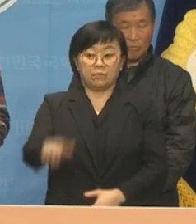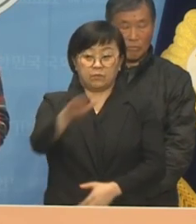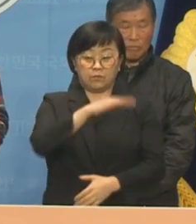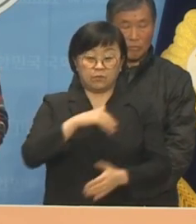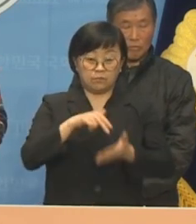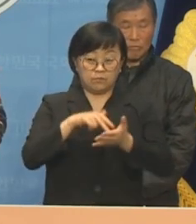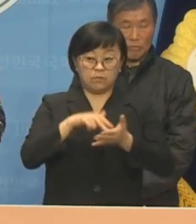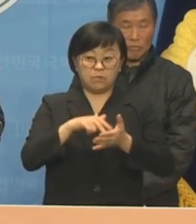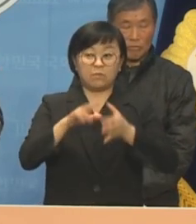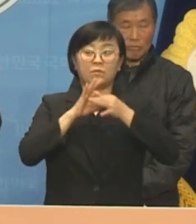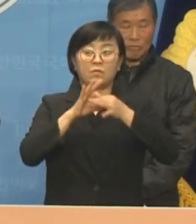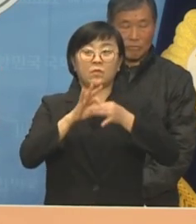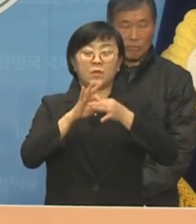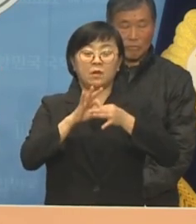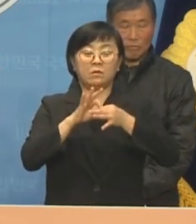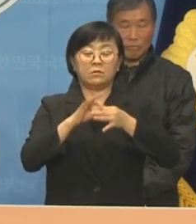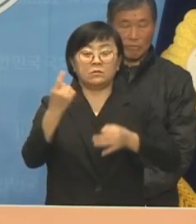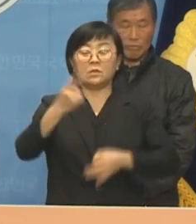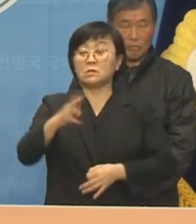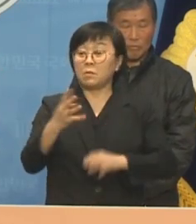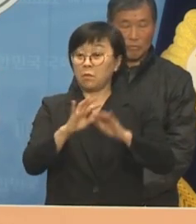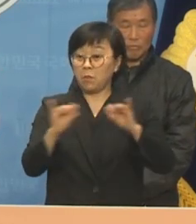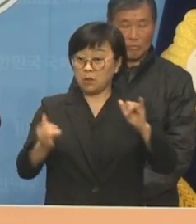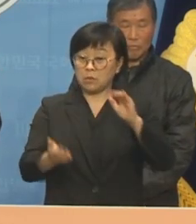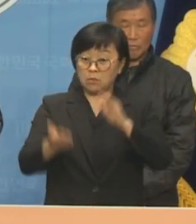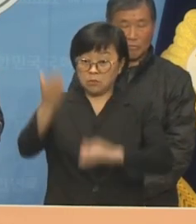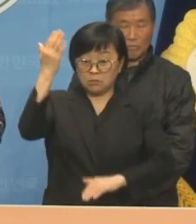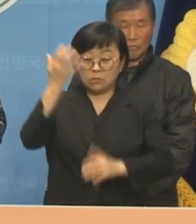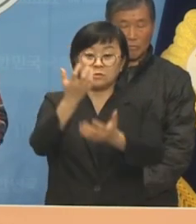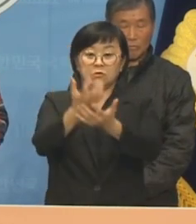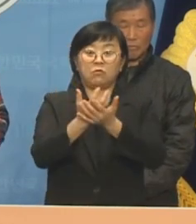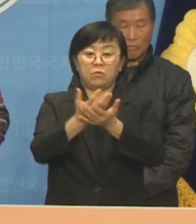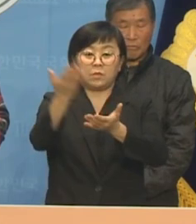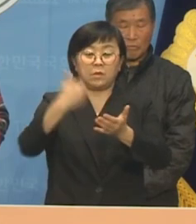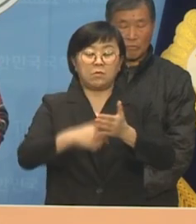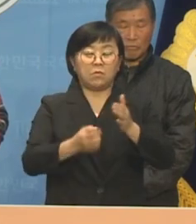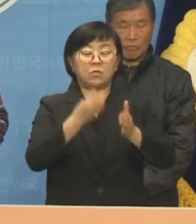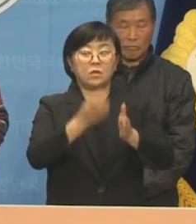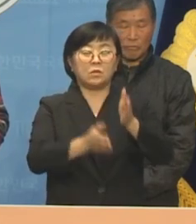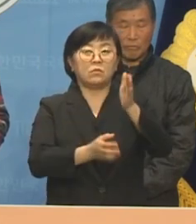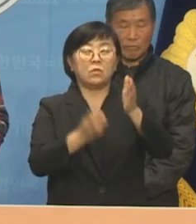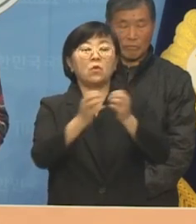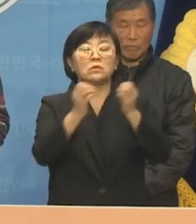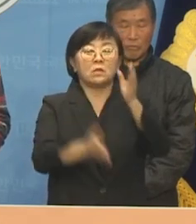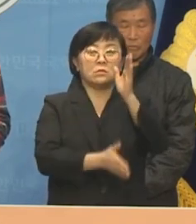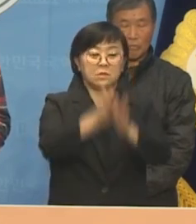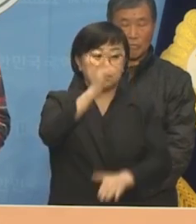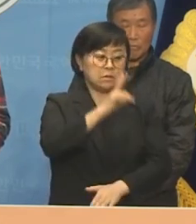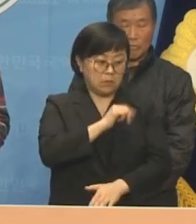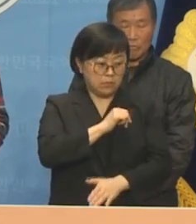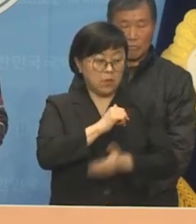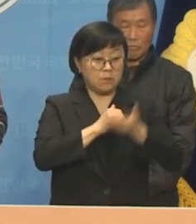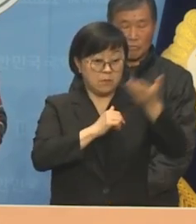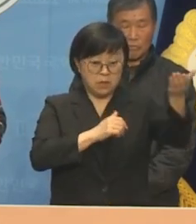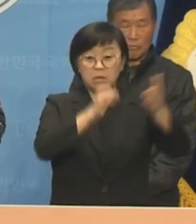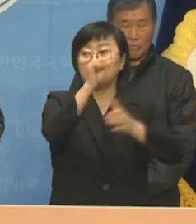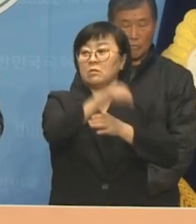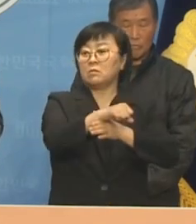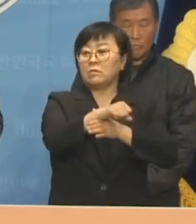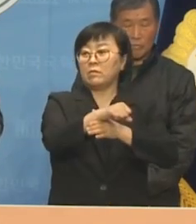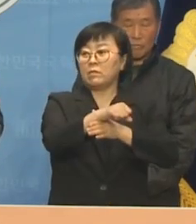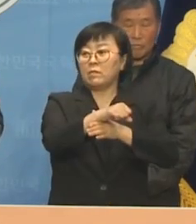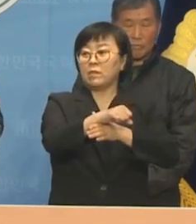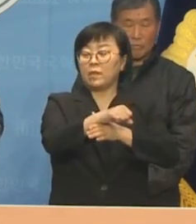저희들은 이것과 관련돼서 1,400명이 넘는 사람의 탄원서를 받아서 논산시의회에 제출했고 시의회에서도 이것이